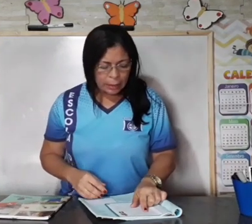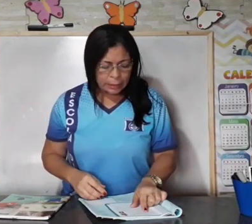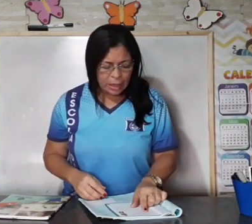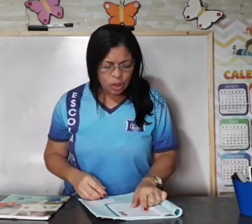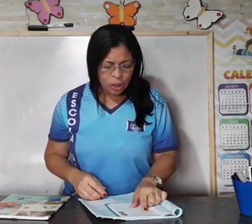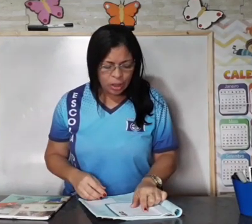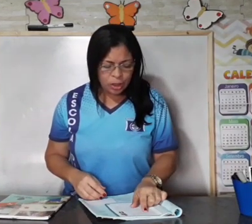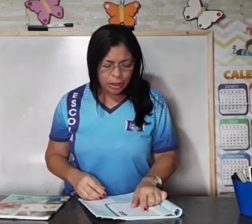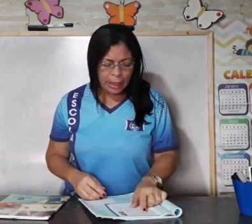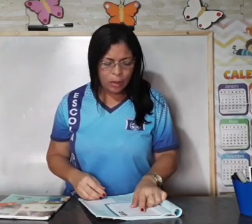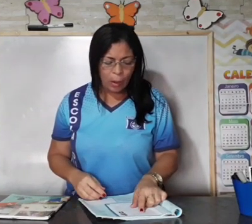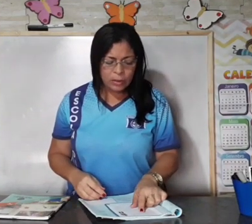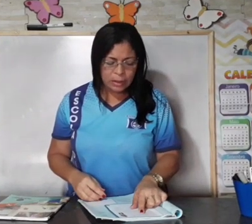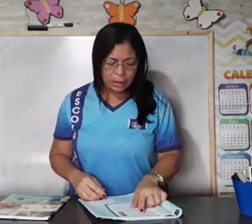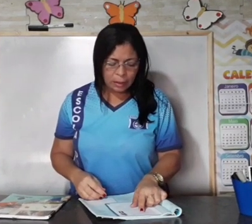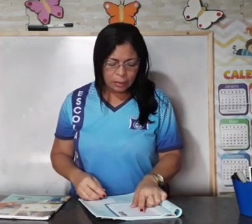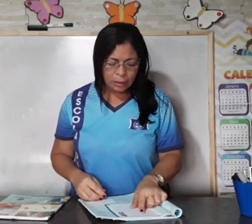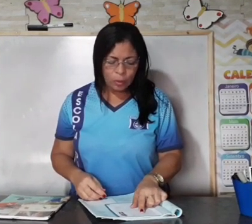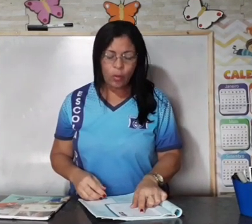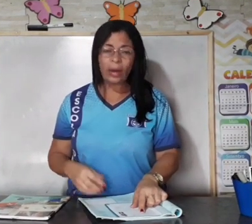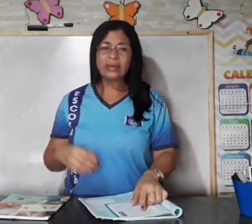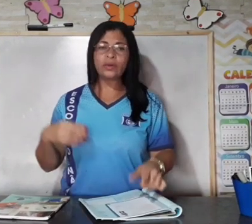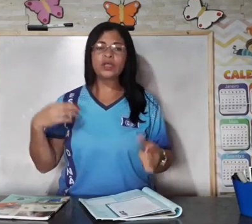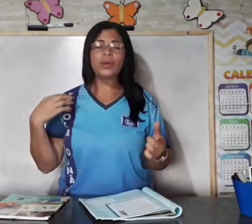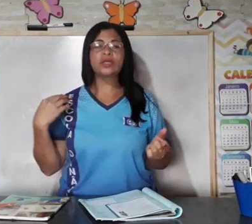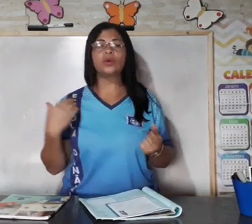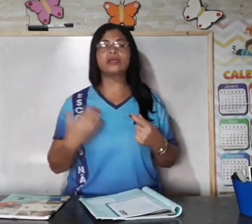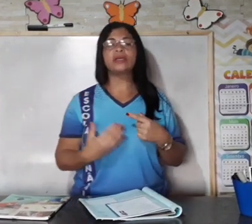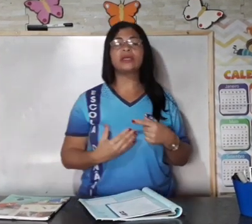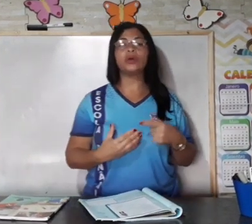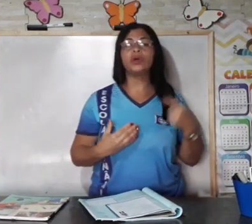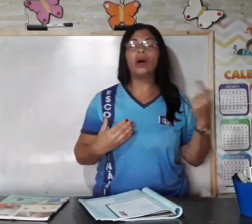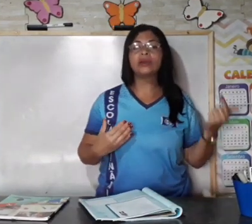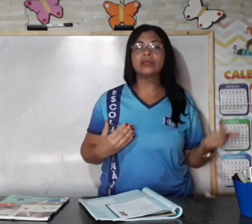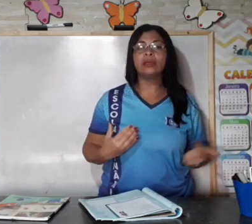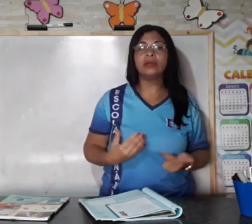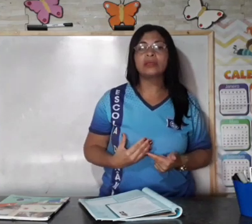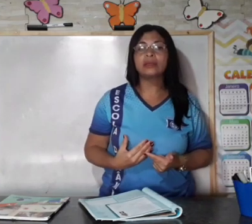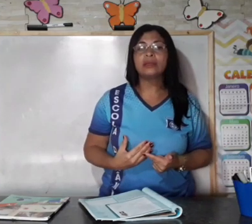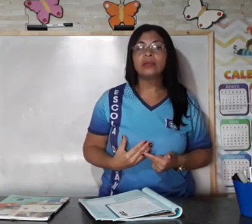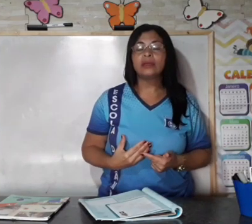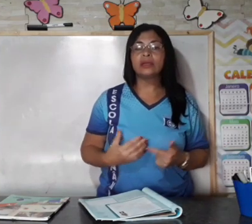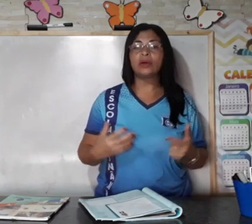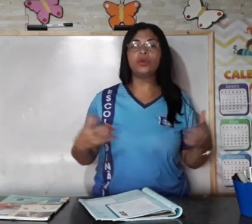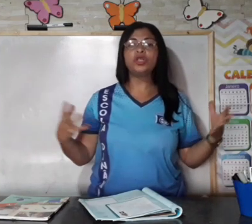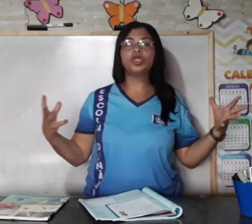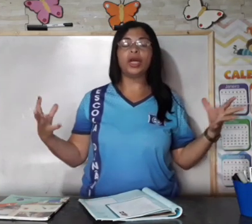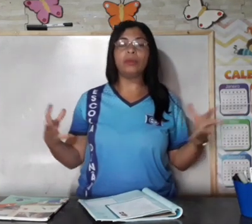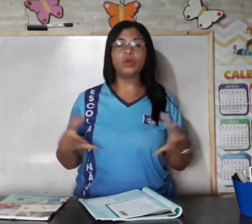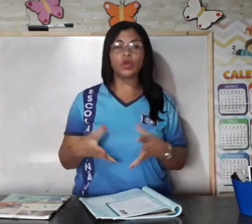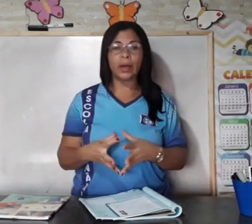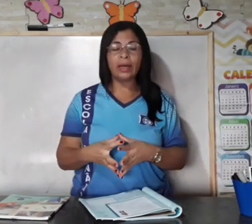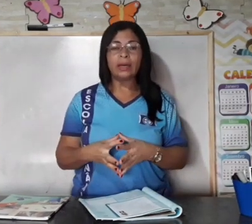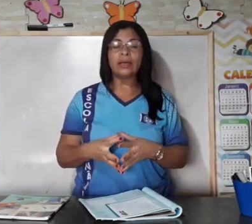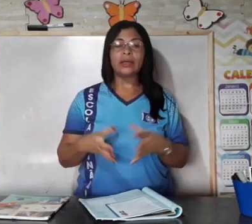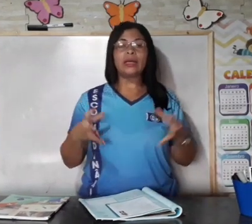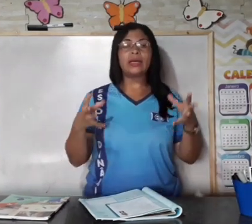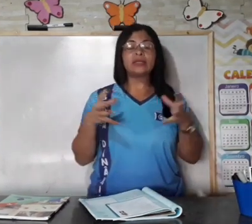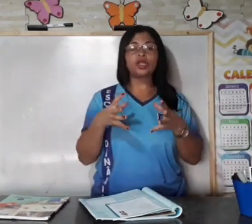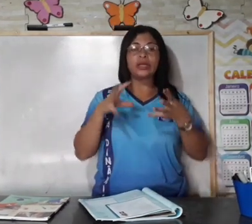Tem gente que é igualzinha. Quais são as pessoas que são igualzinhas? São os gêmeos, não é? Tem crianças que